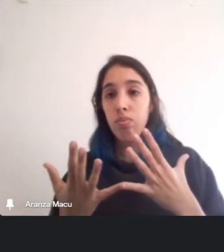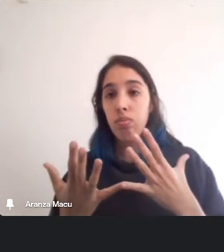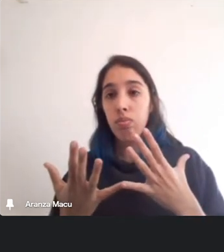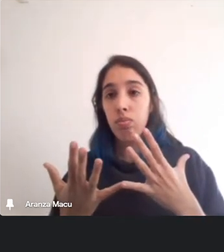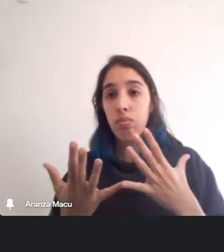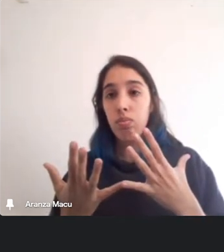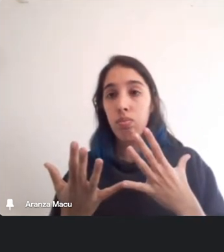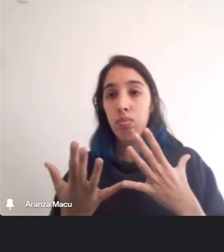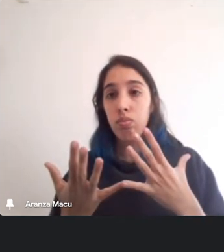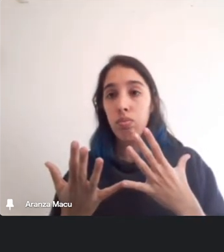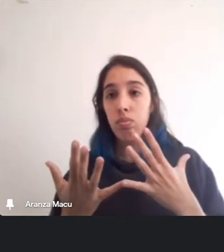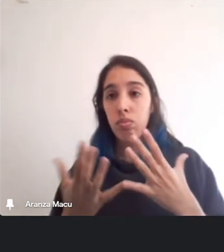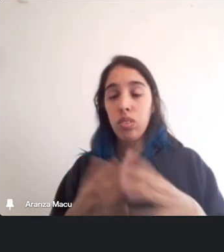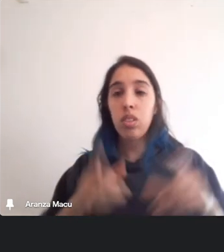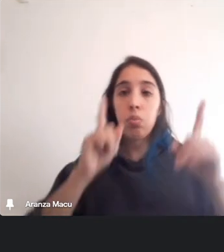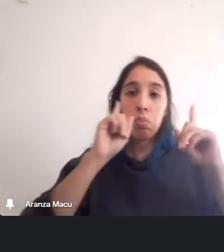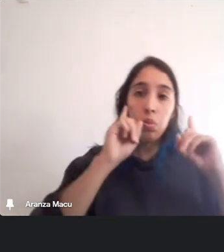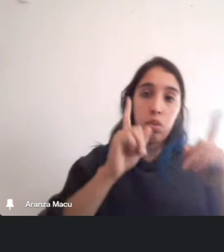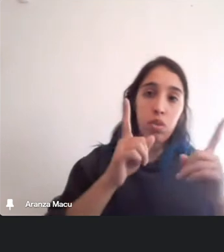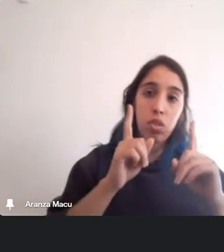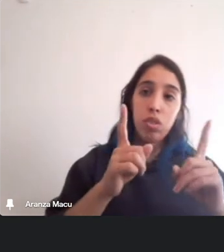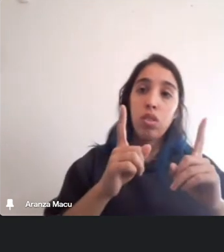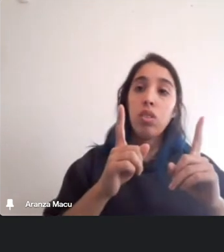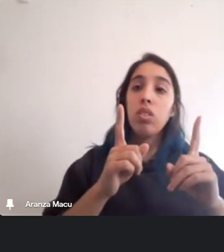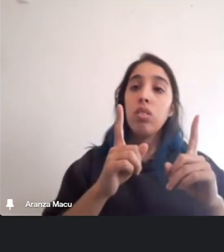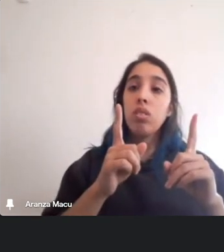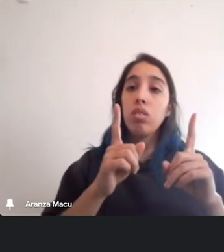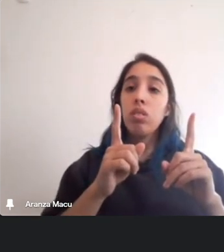dijimos, los docentes,